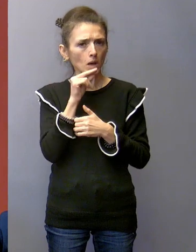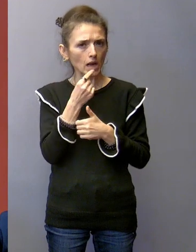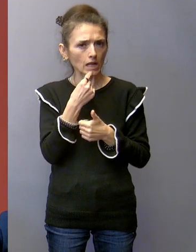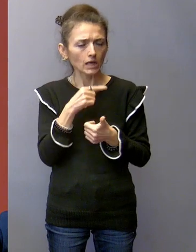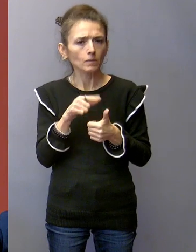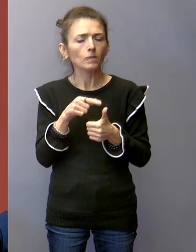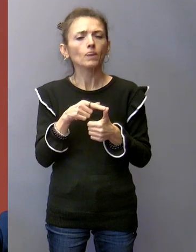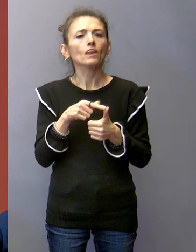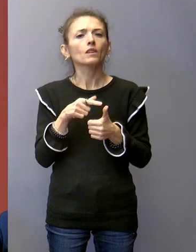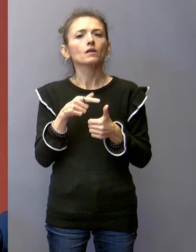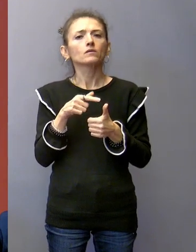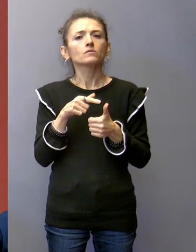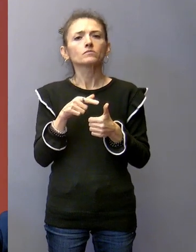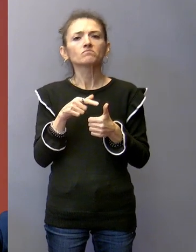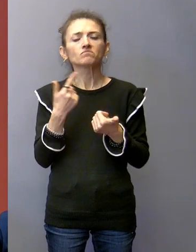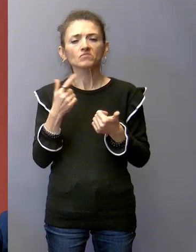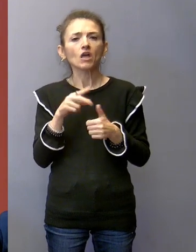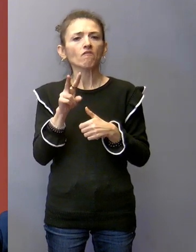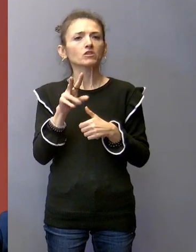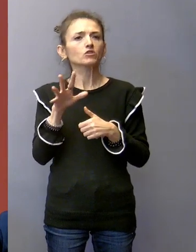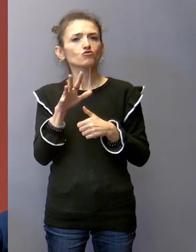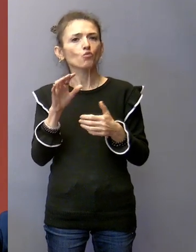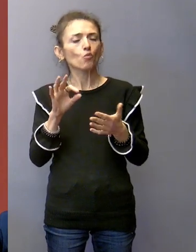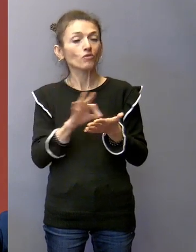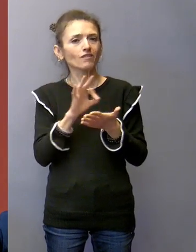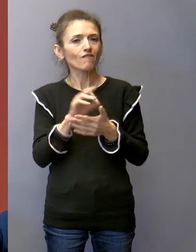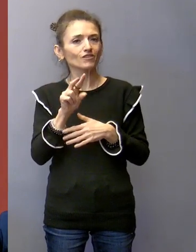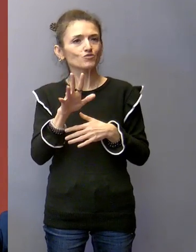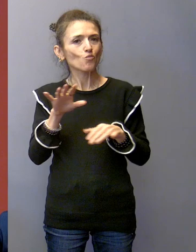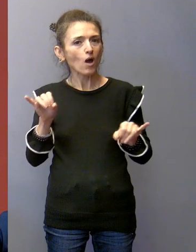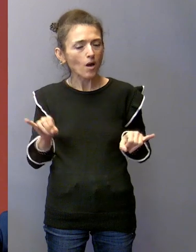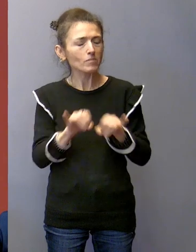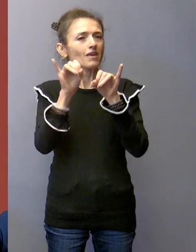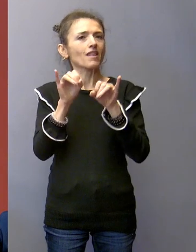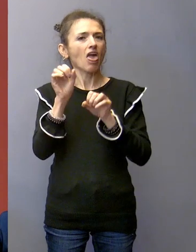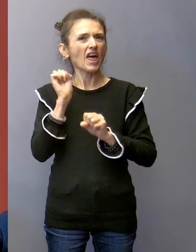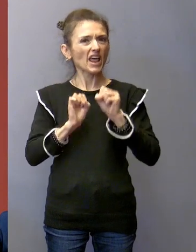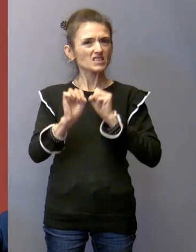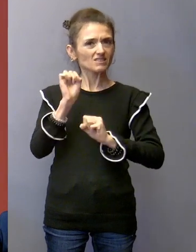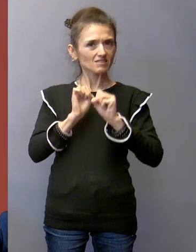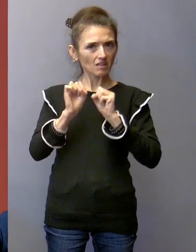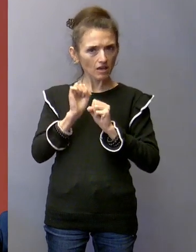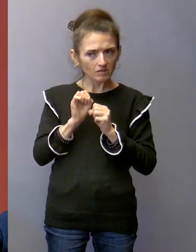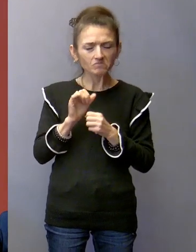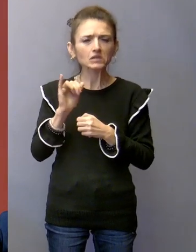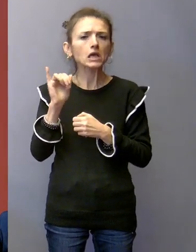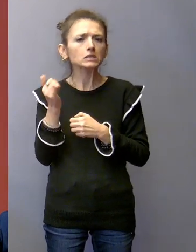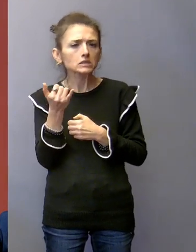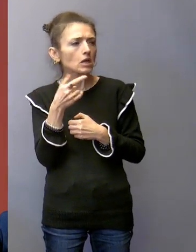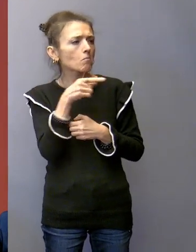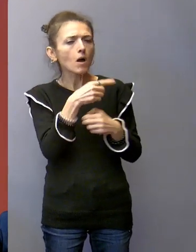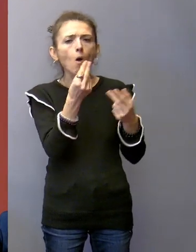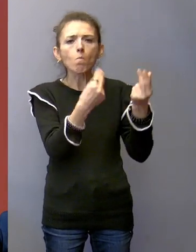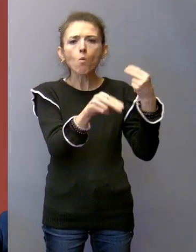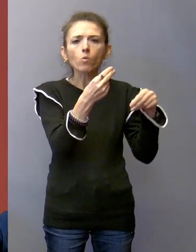di resistenza del 25 Aprile Viva il 25 aprile benissimo Però non vedo non vedo il nesso con queste